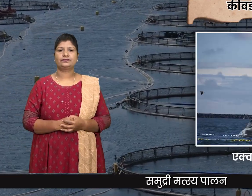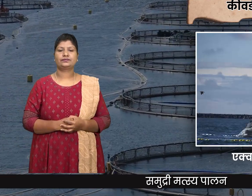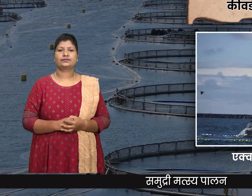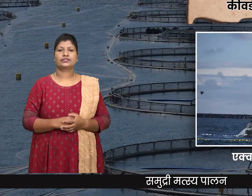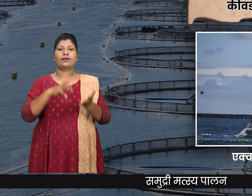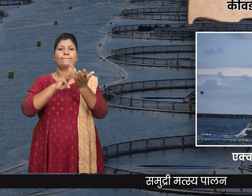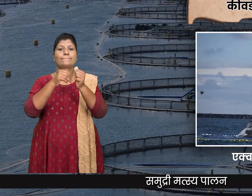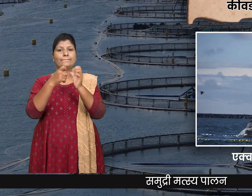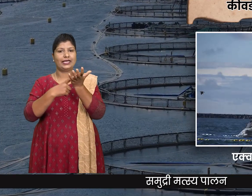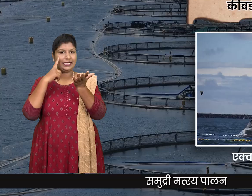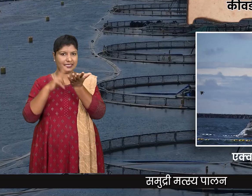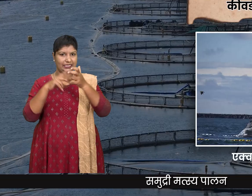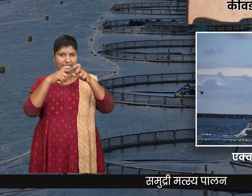समुद्री मत्स्य पालन,